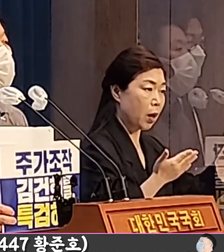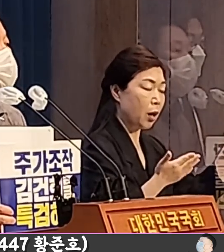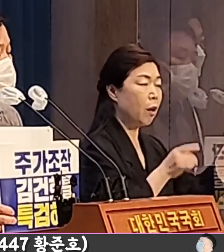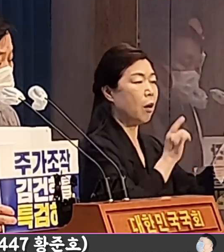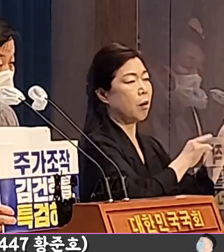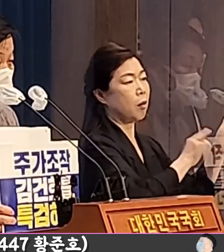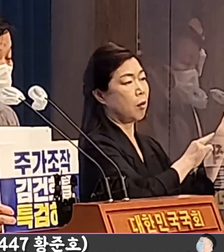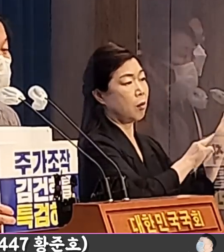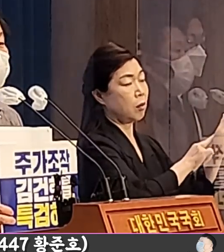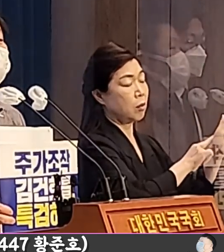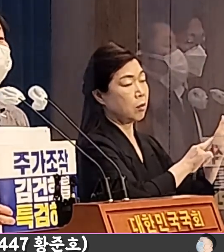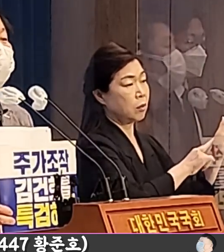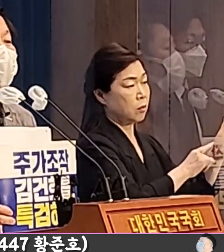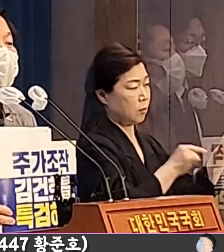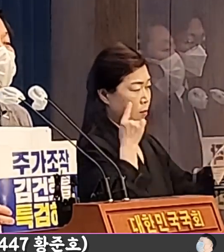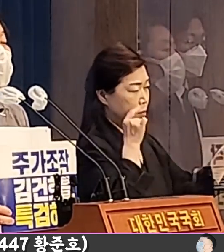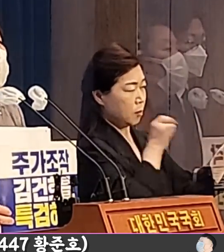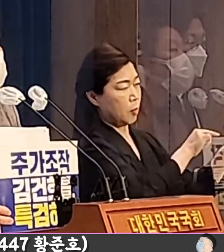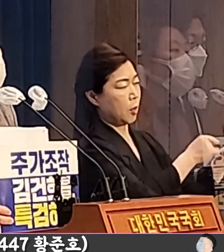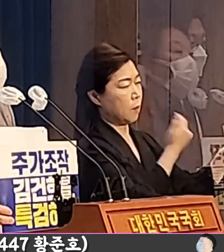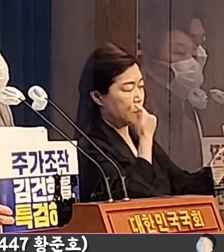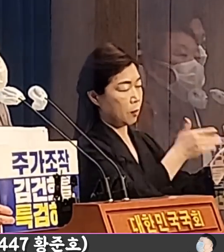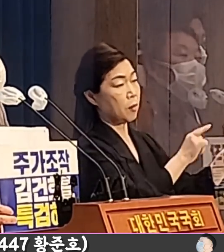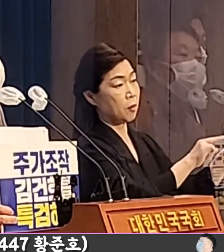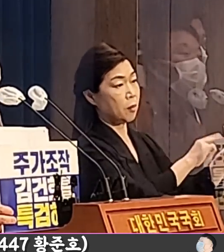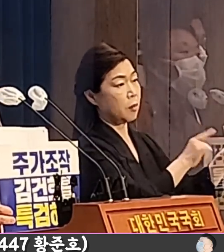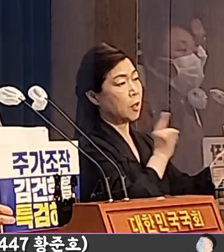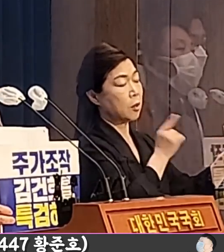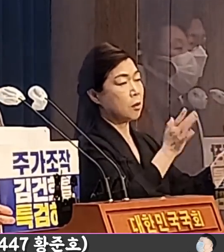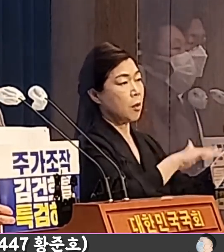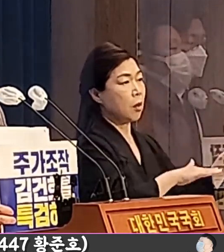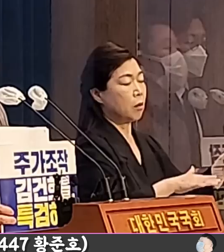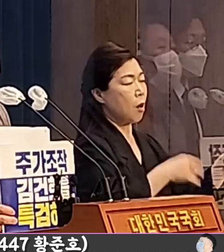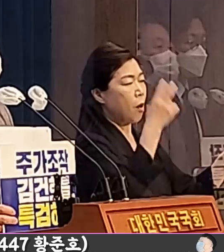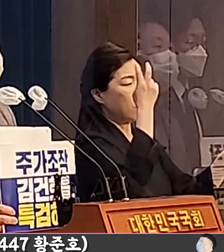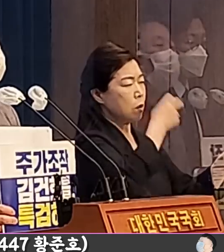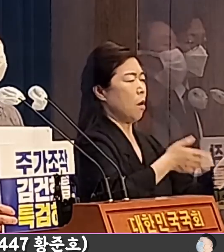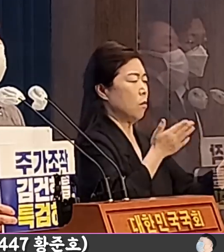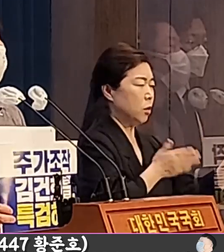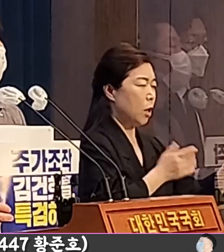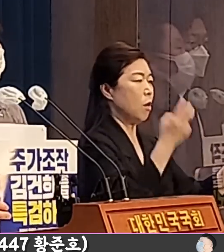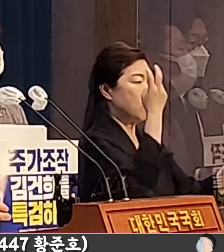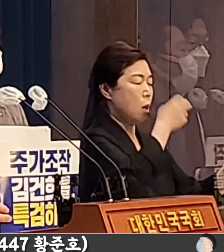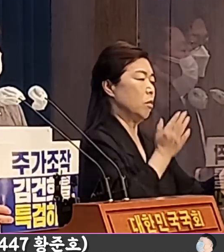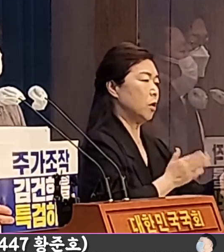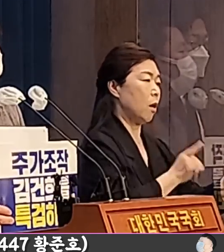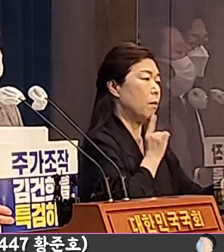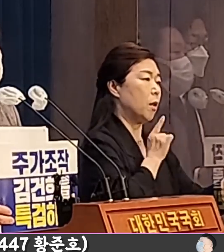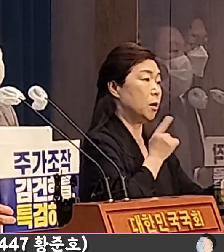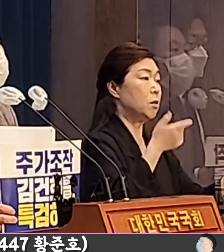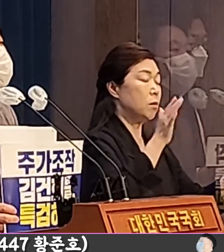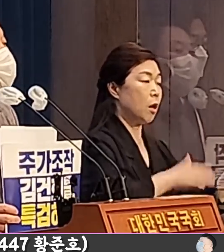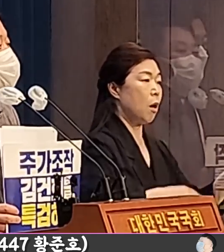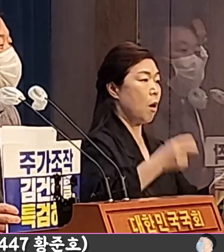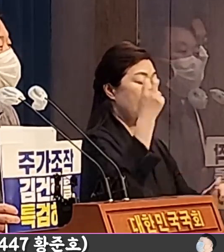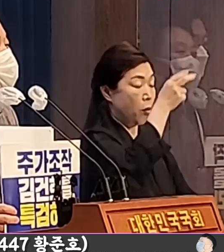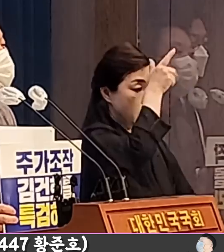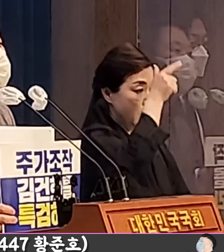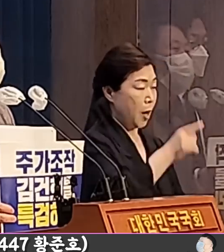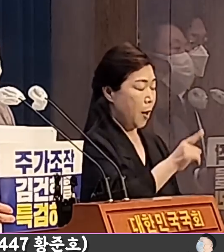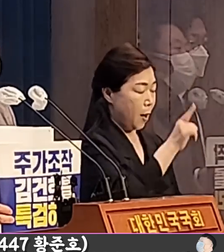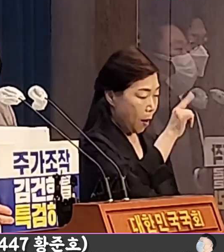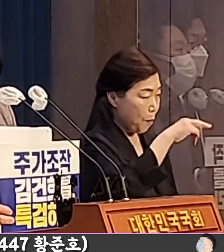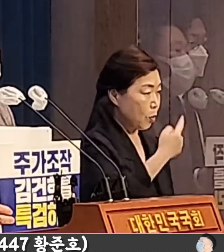주범으로 지금 지목되어 있습니다. 근데 그렇게 수사권을 주장하는 검찰이 단 한 차례